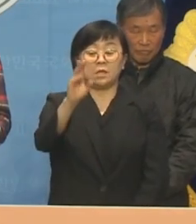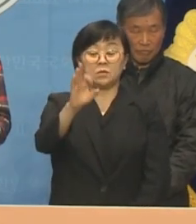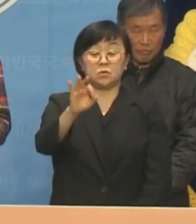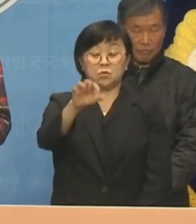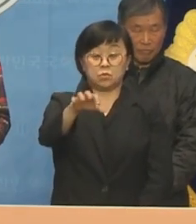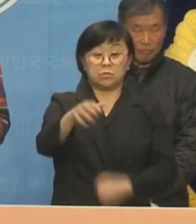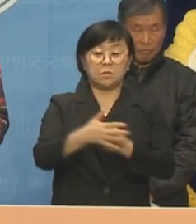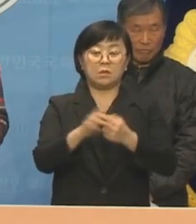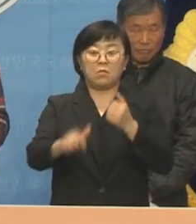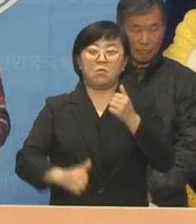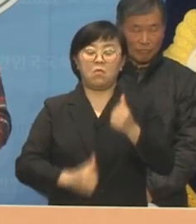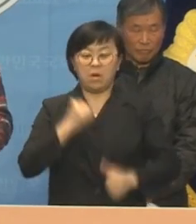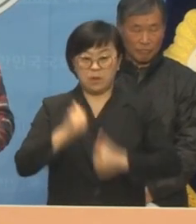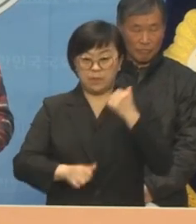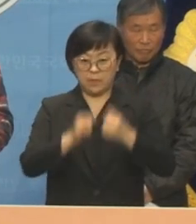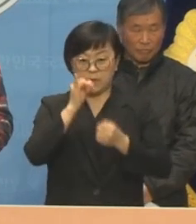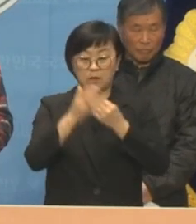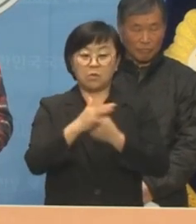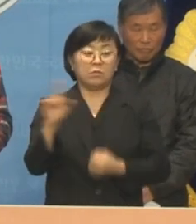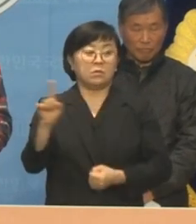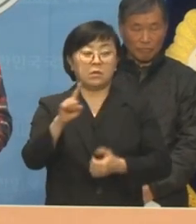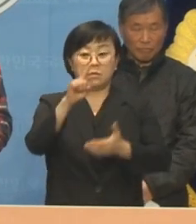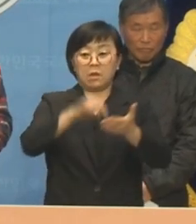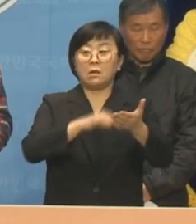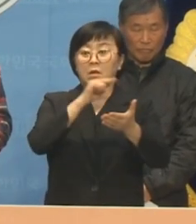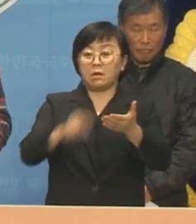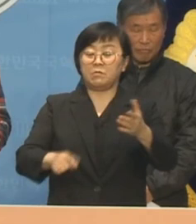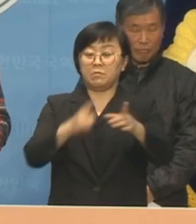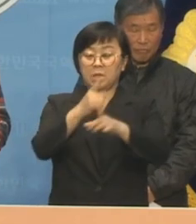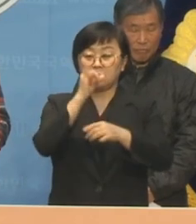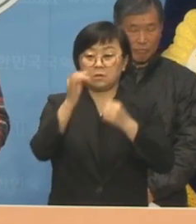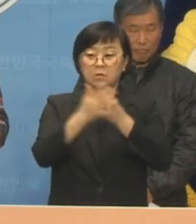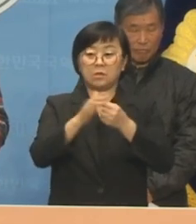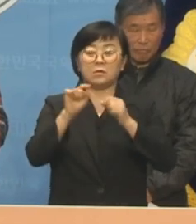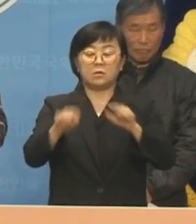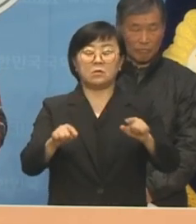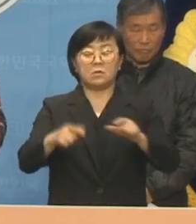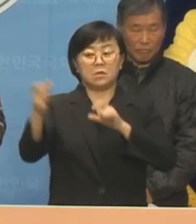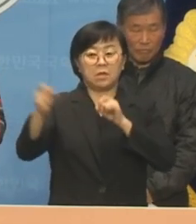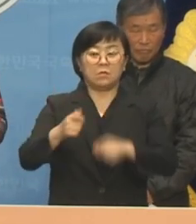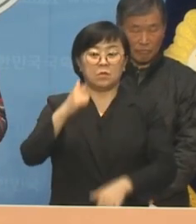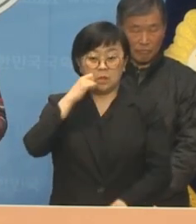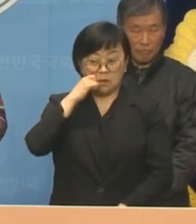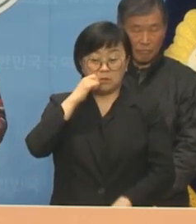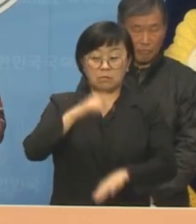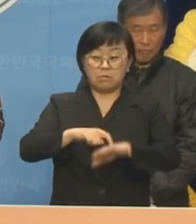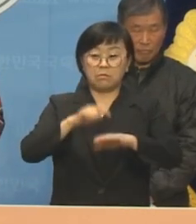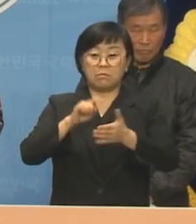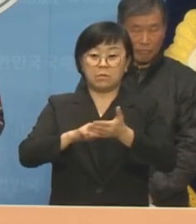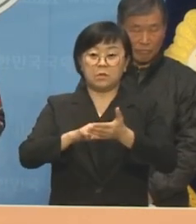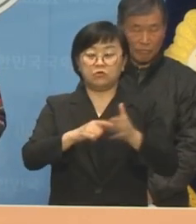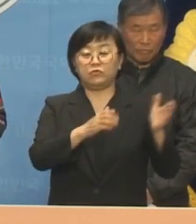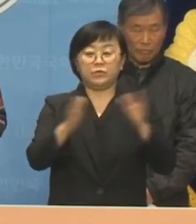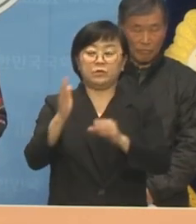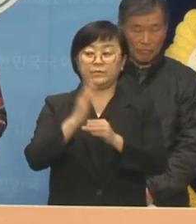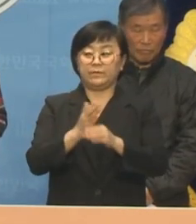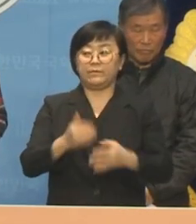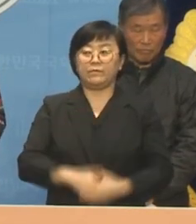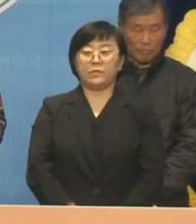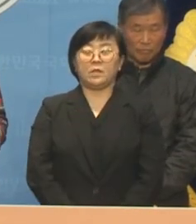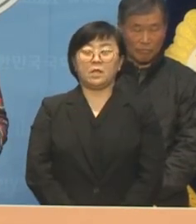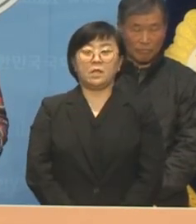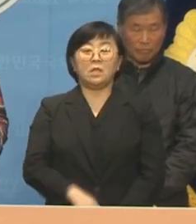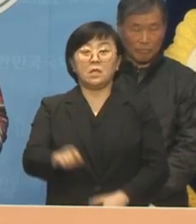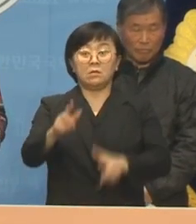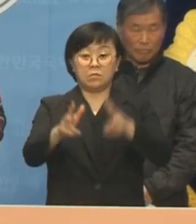면민들은 이것에 분노하고 있고 어떤 대가를 치르더라도 이것을 가까이 둘 수 없다는 마음에 준비를 하고 있습니다. 이